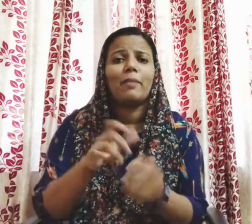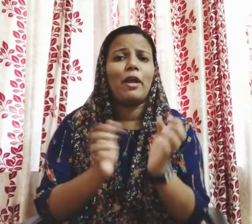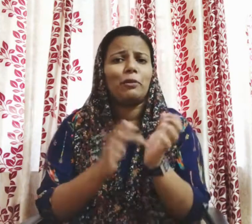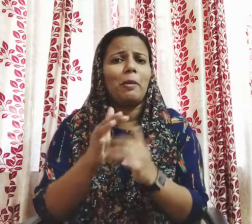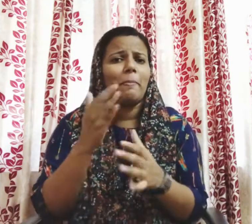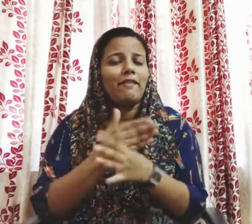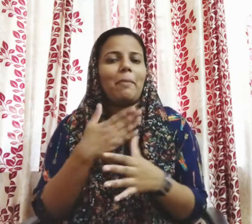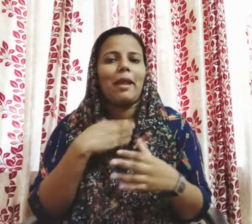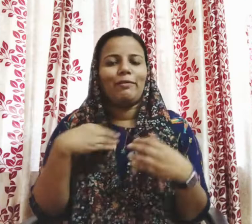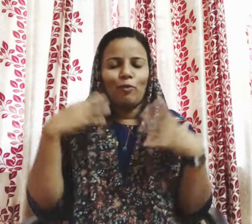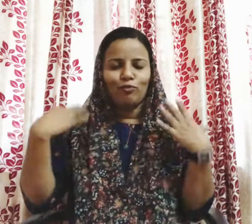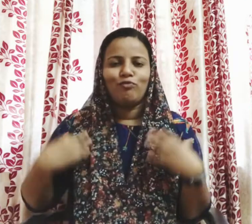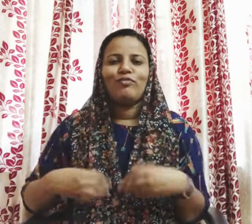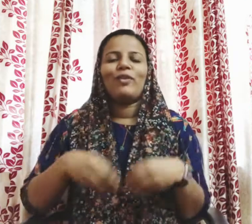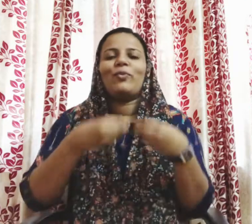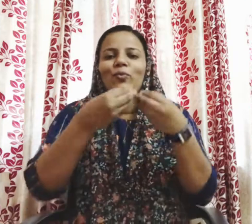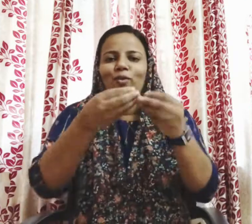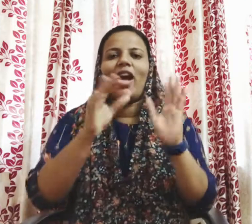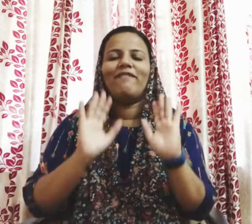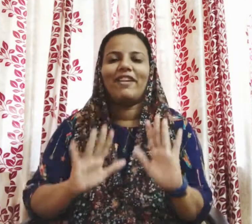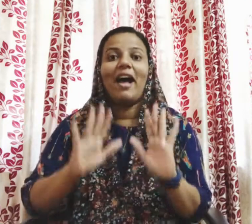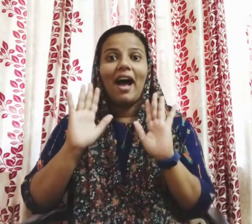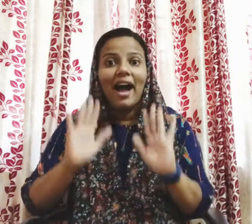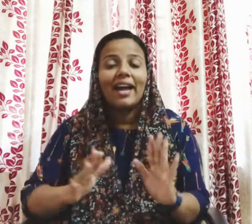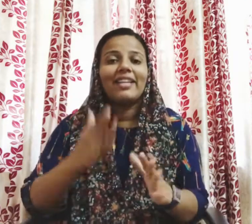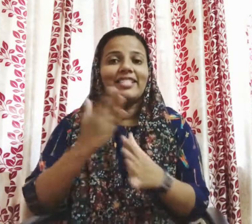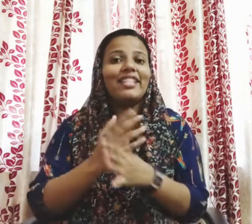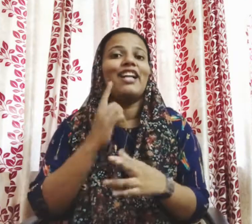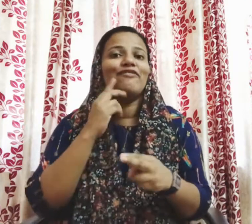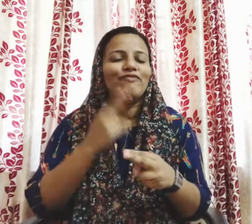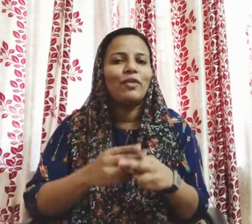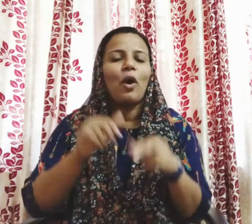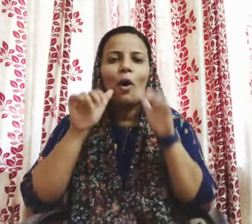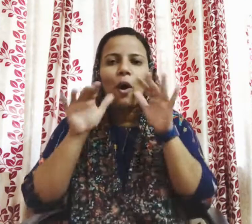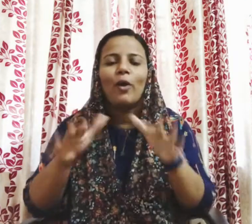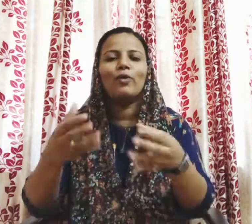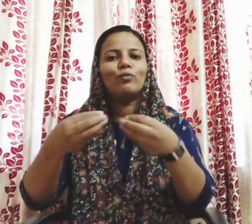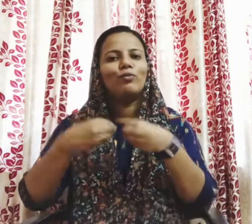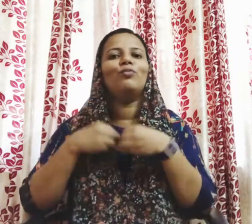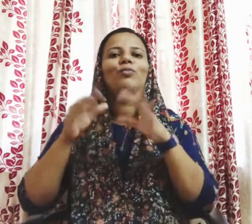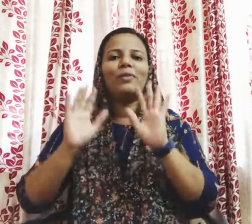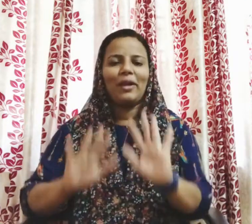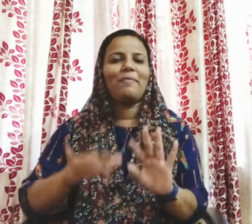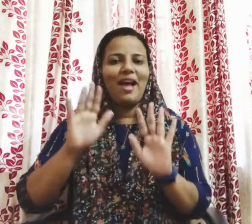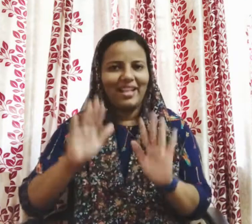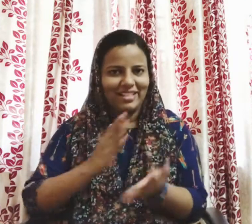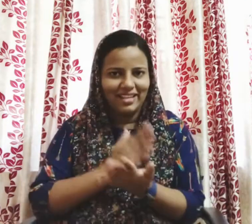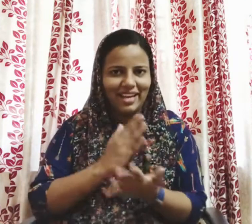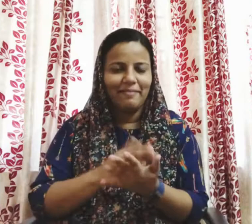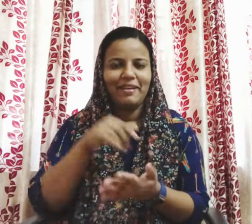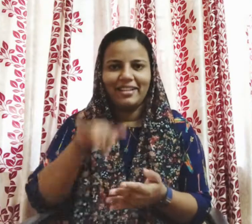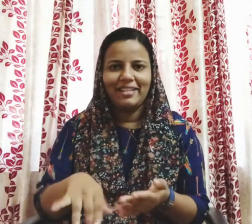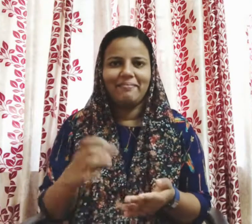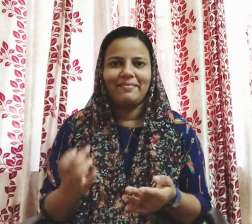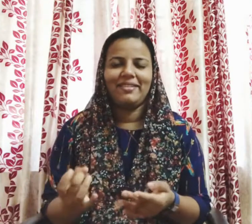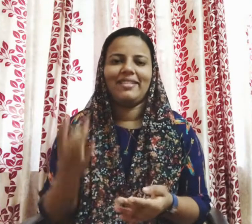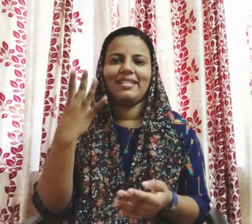കർത്താവിൻ്റെ പ്രവൃത്തിക്കായിട്ട് ഏൽപ്പിച്ചു കൊടുക്കണം. അങ്ങനെ വരുമ്പോൾ മാത്രമേ നമുക്ക് ദൈവിക അനുഗ്രഹം പ്രാപിക്കാൻ കഴിയുകയുള്ളൂ. അതുകൊണ്ട് ഇന്ന് പ്രഭാതത്തിൽ,